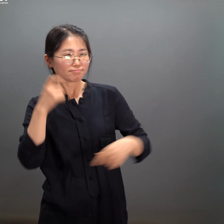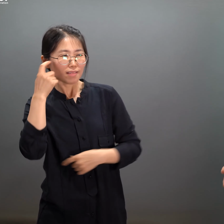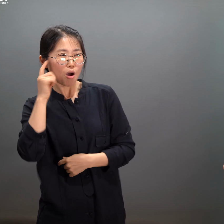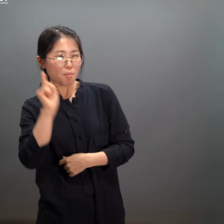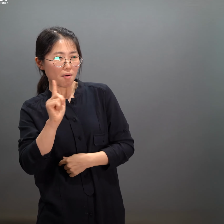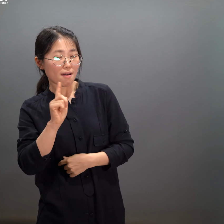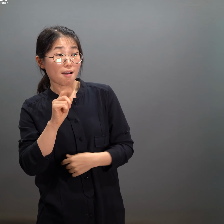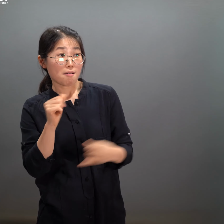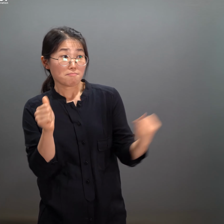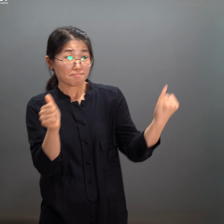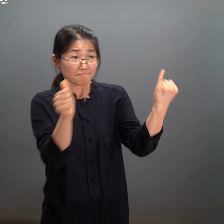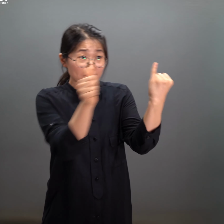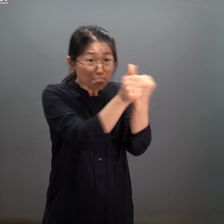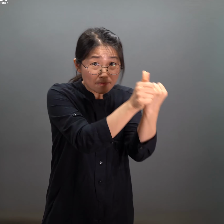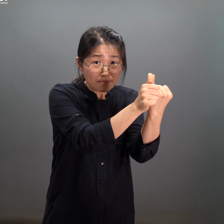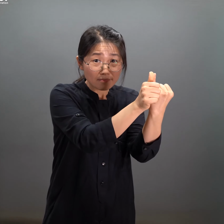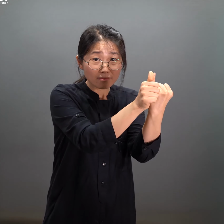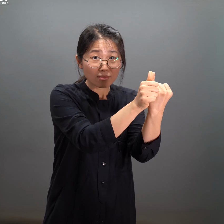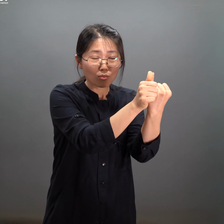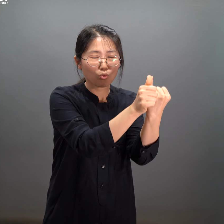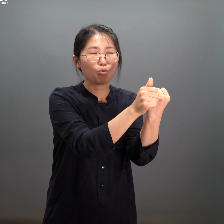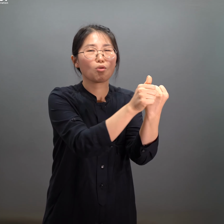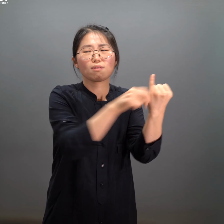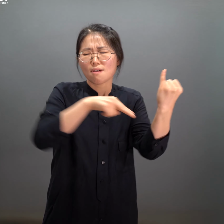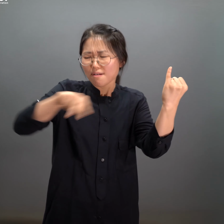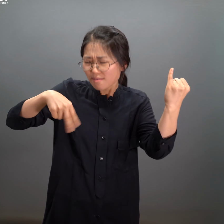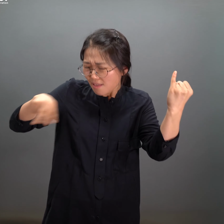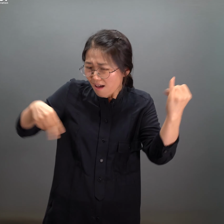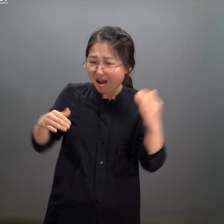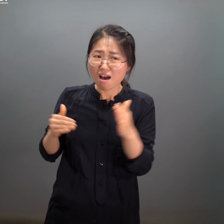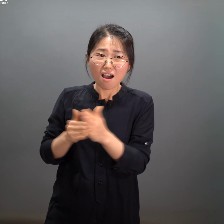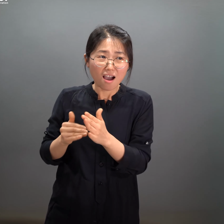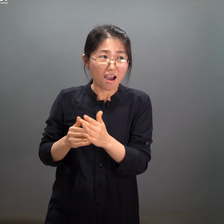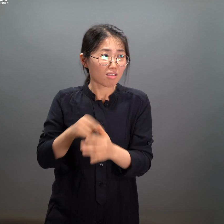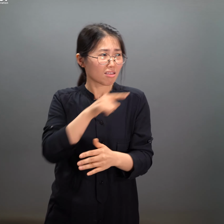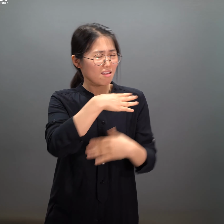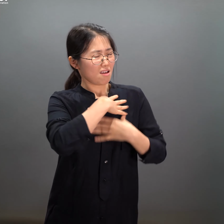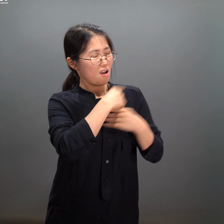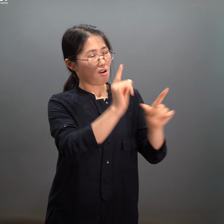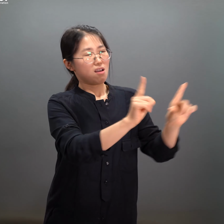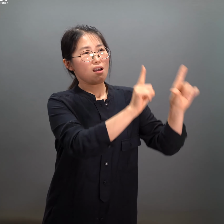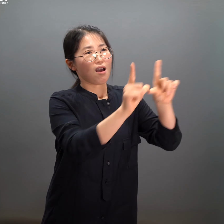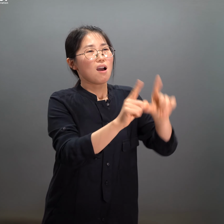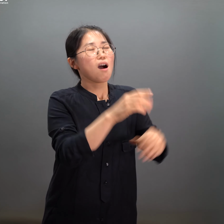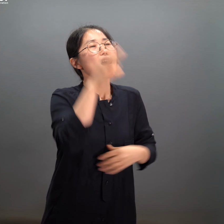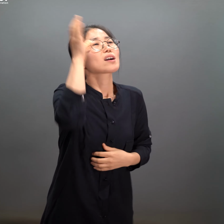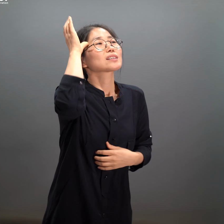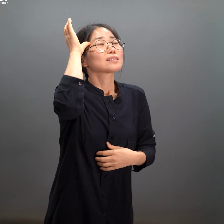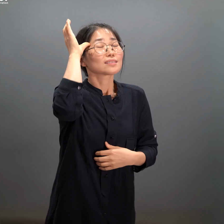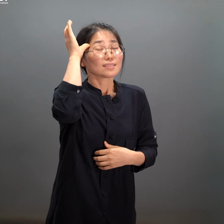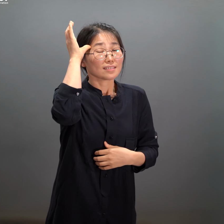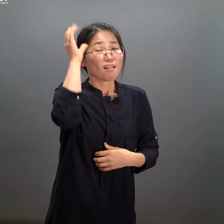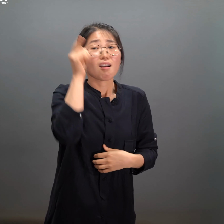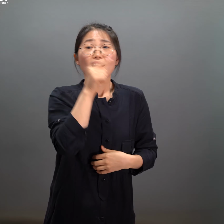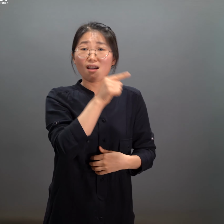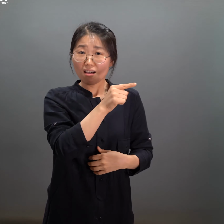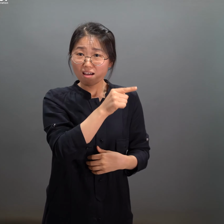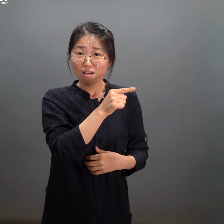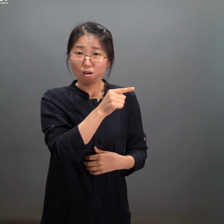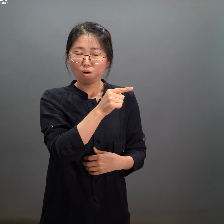이제 유랑 생활을 청산하고 안정된 생활을 할 수 있는 가능성이 생기는 겁니다. 땅이